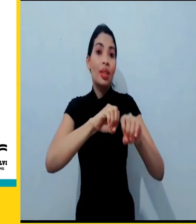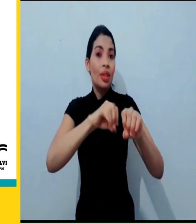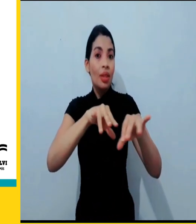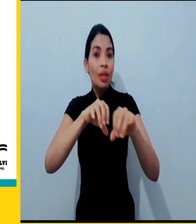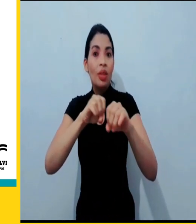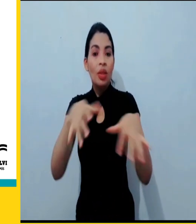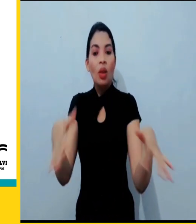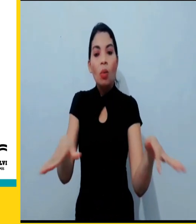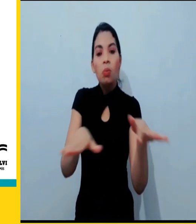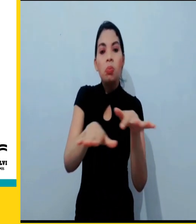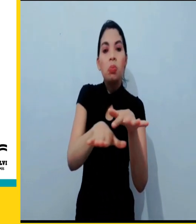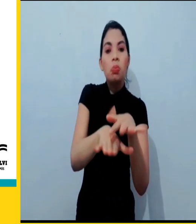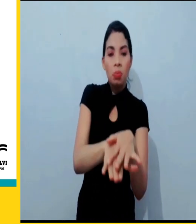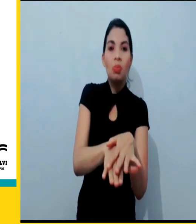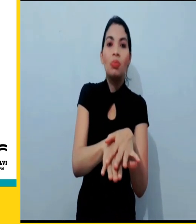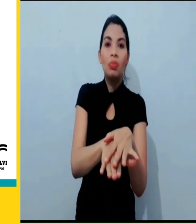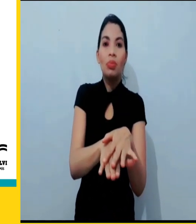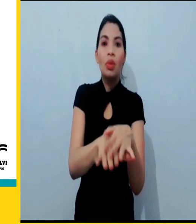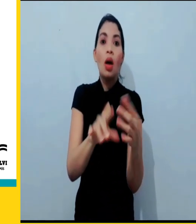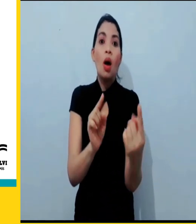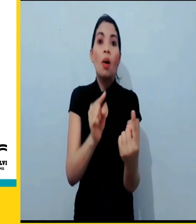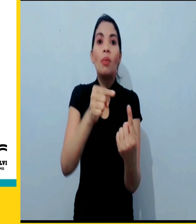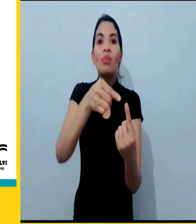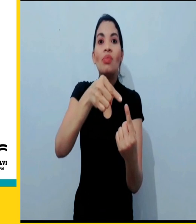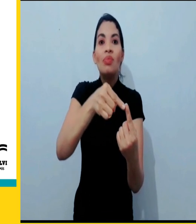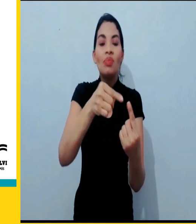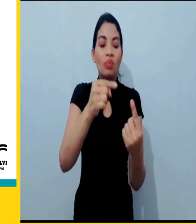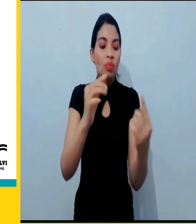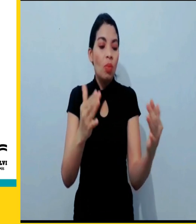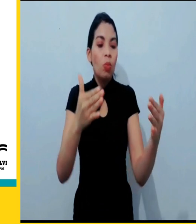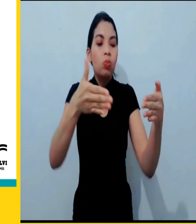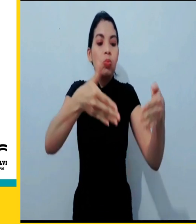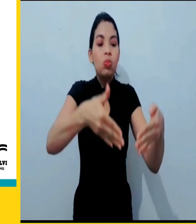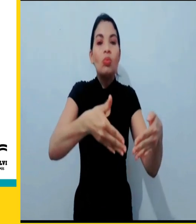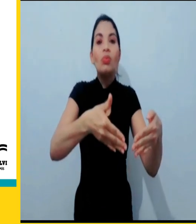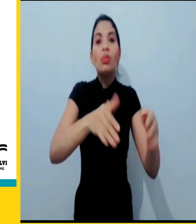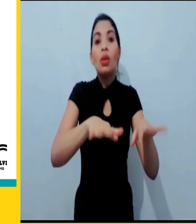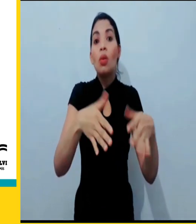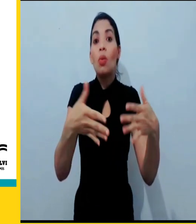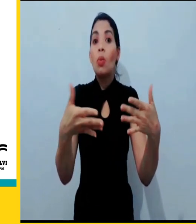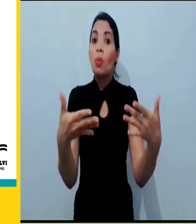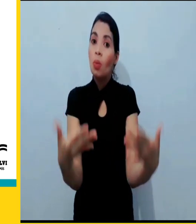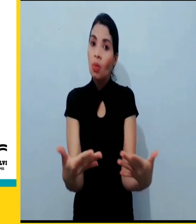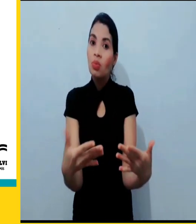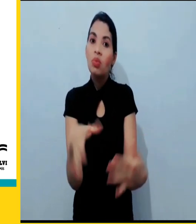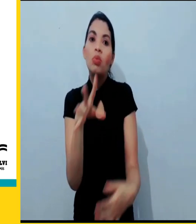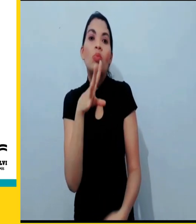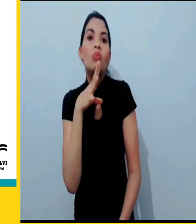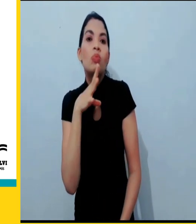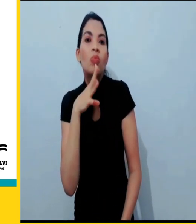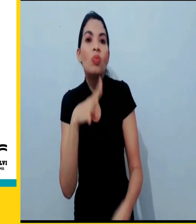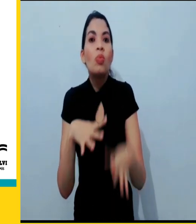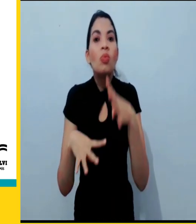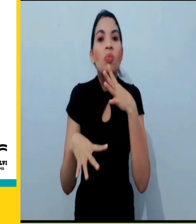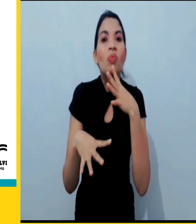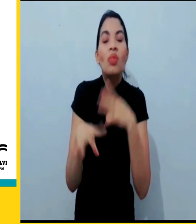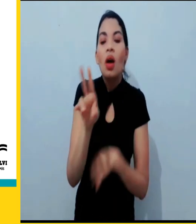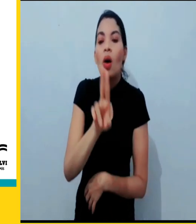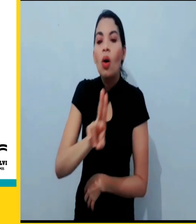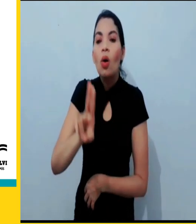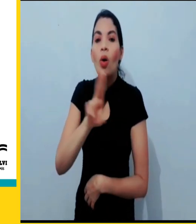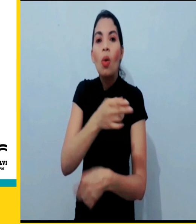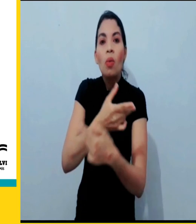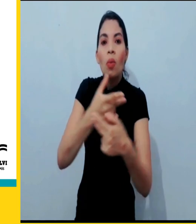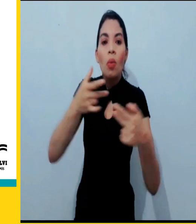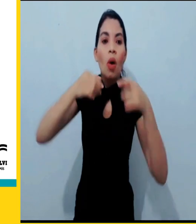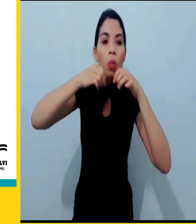da educação inclusiva. Objetivos específicos: oportunizar o conhecimento do